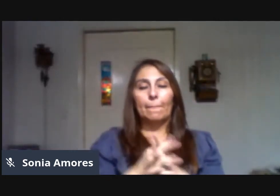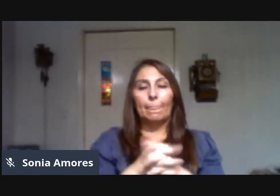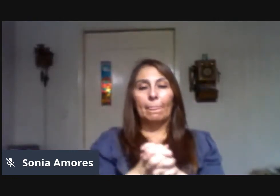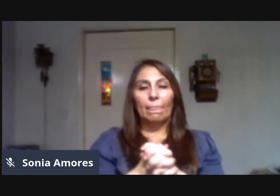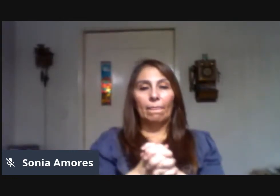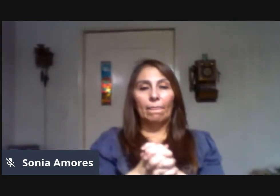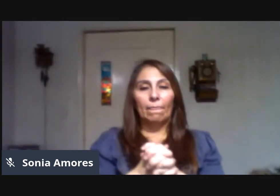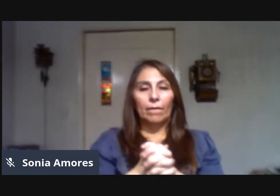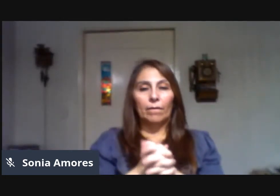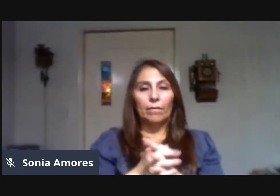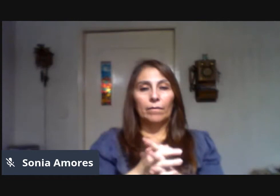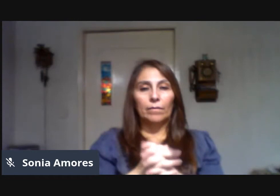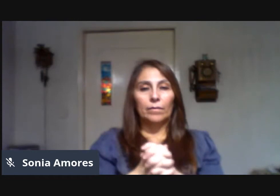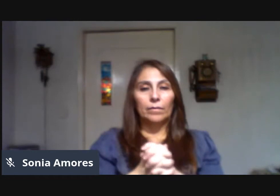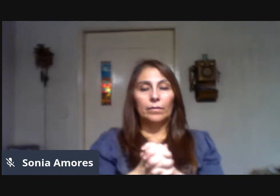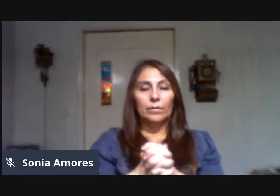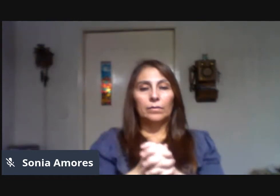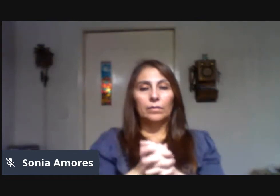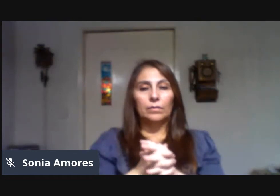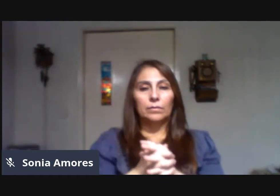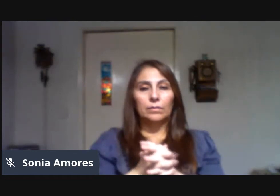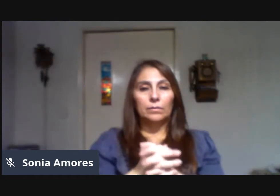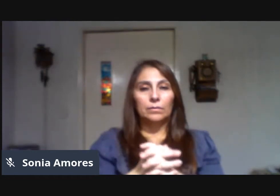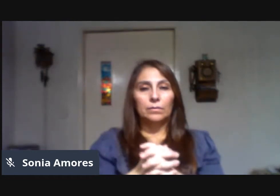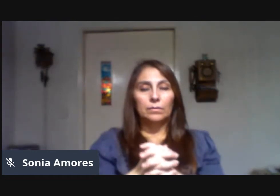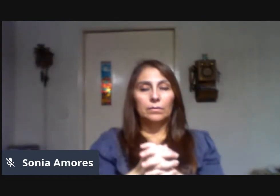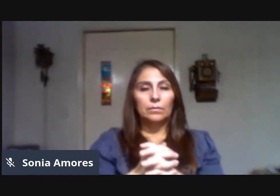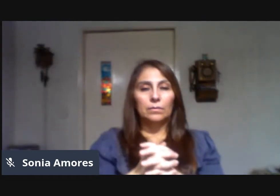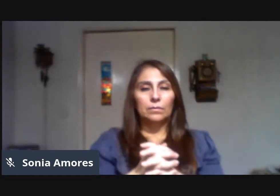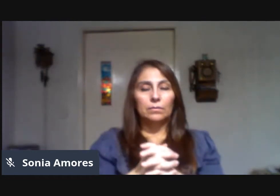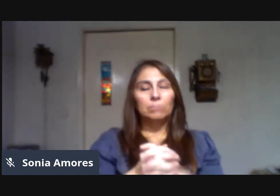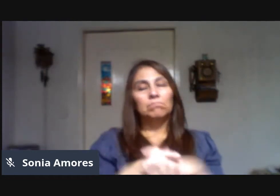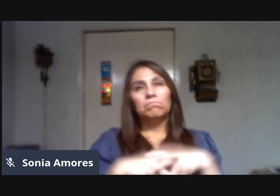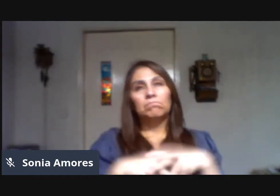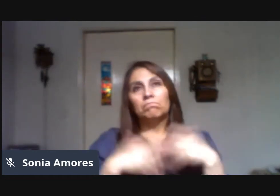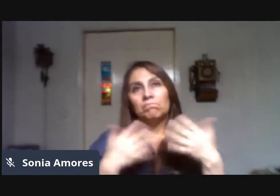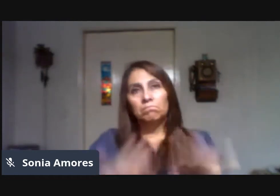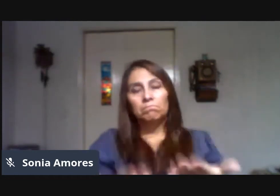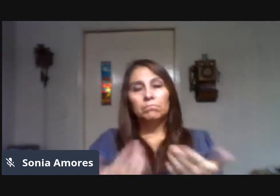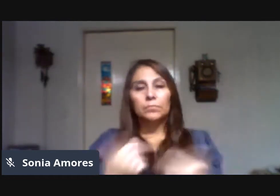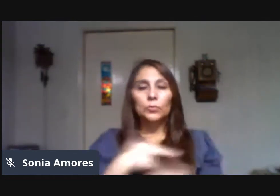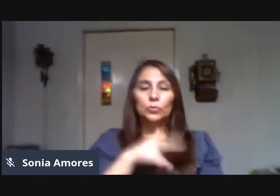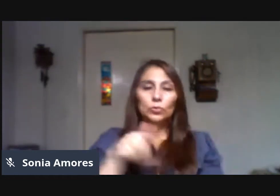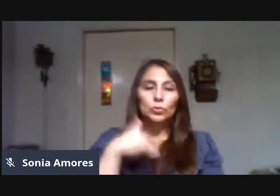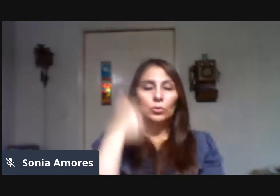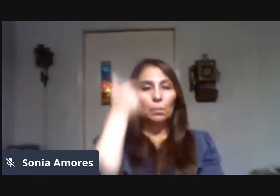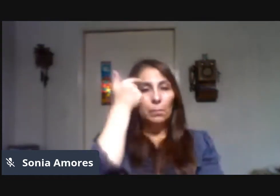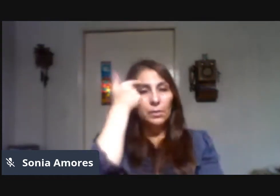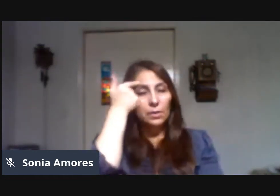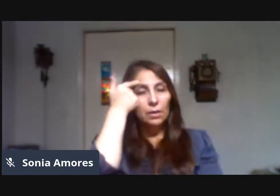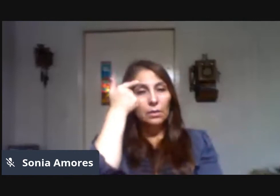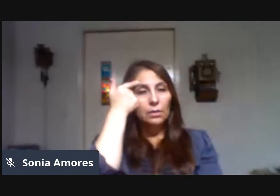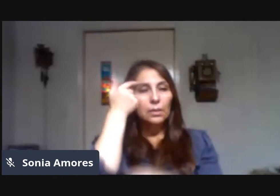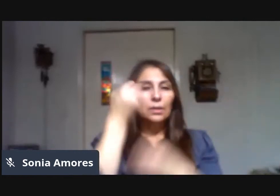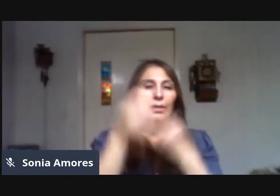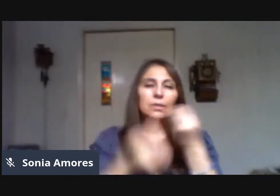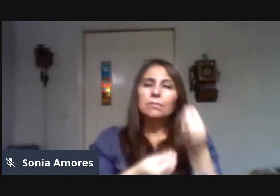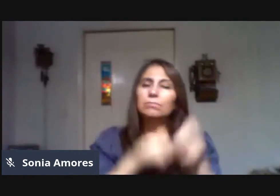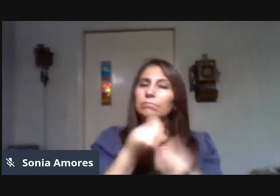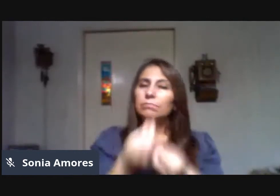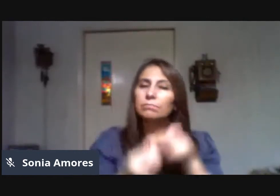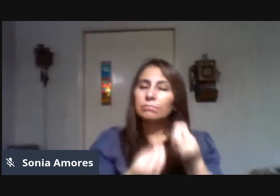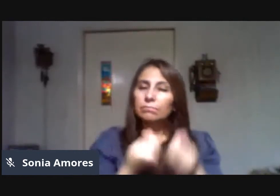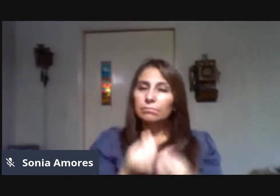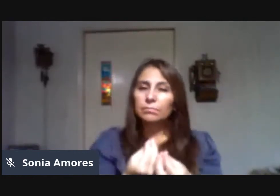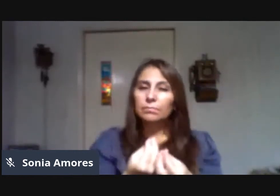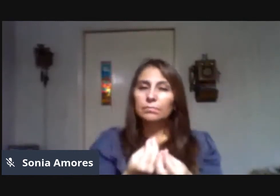que dentro de pensar en el qué hacer frente a esto, digamos, algunas puntadas intenté